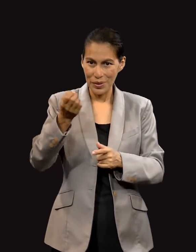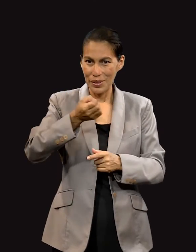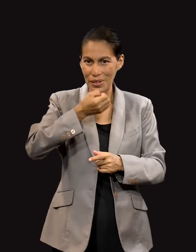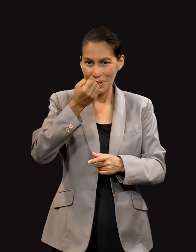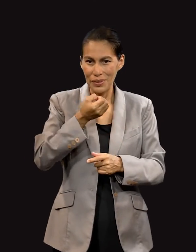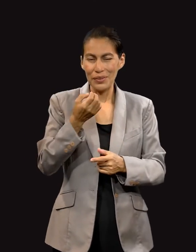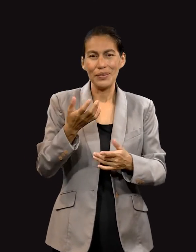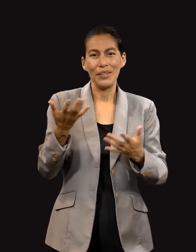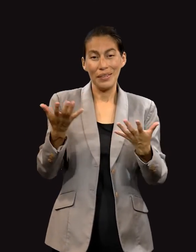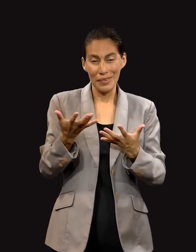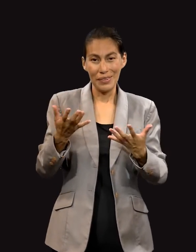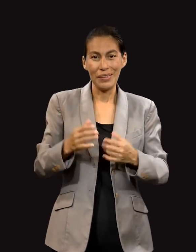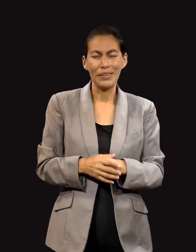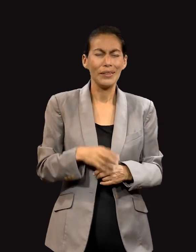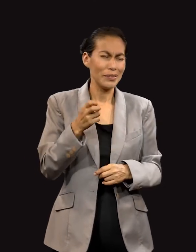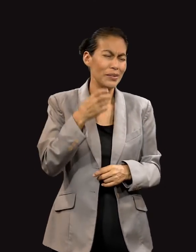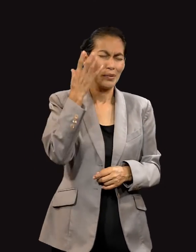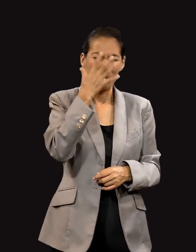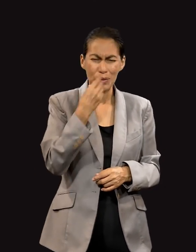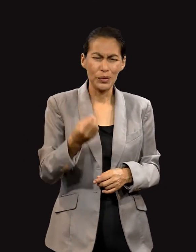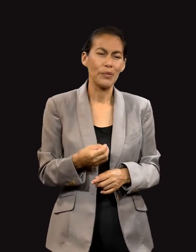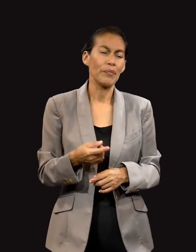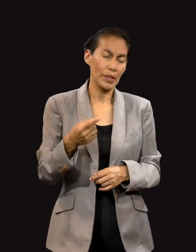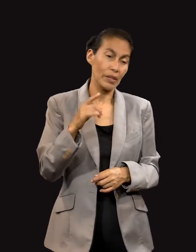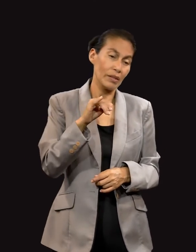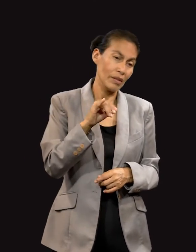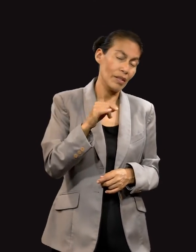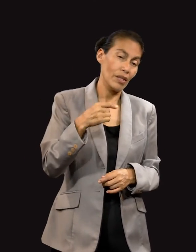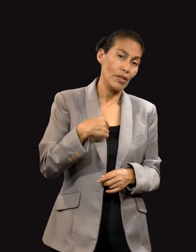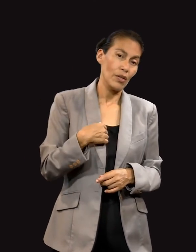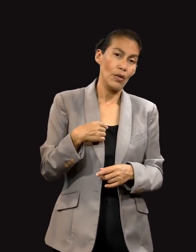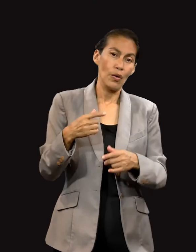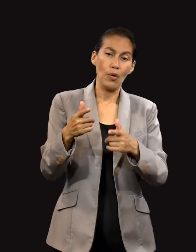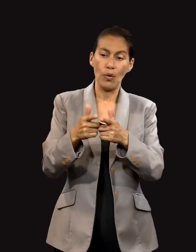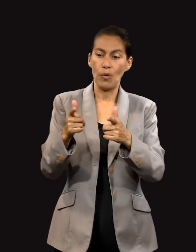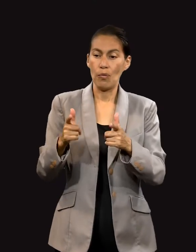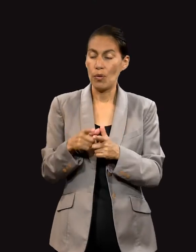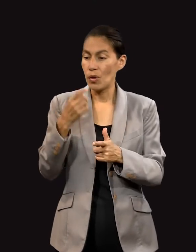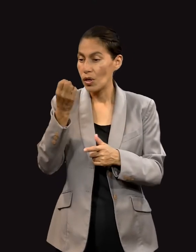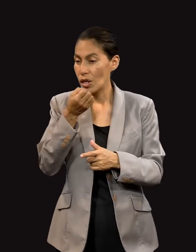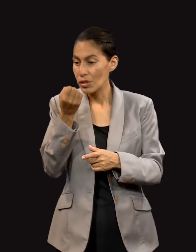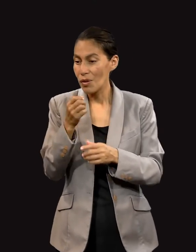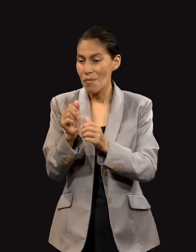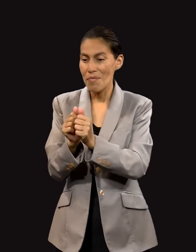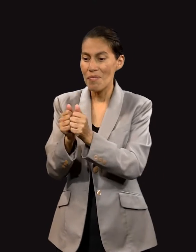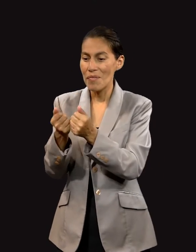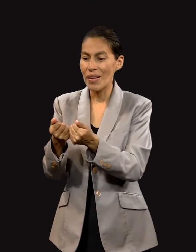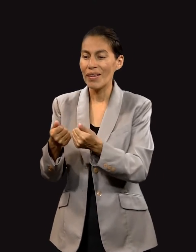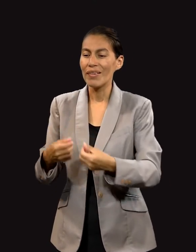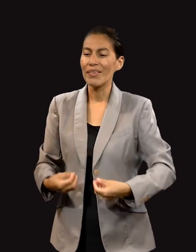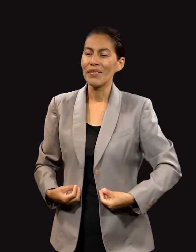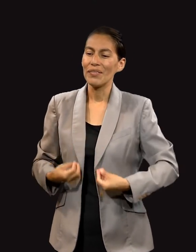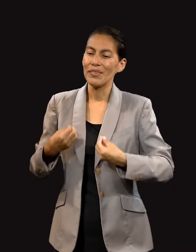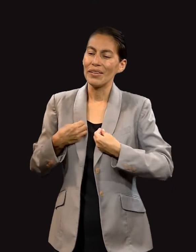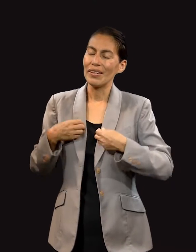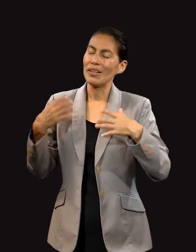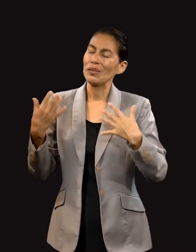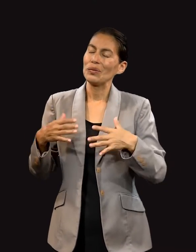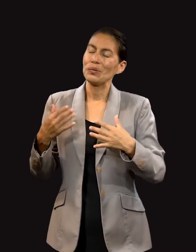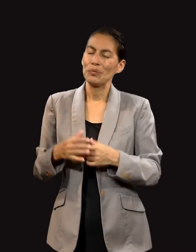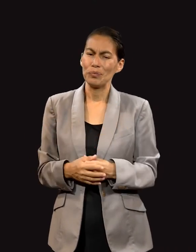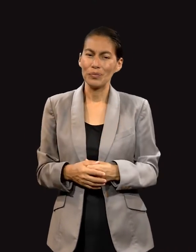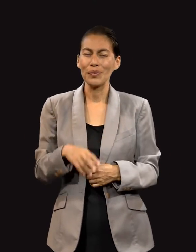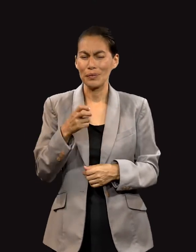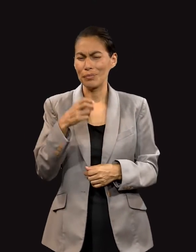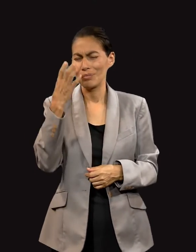de oración. Qué maravilloso que haya muchísimos grupos de oración. ¿Pan de vida? ¿Pan de vida? Pan de